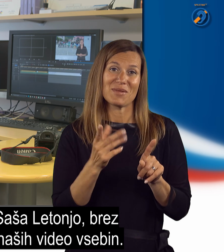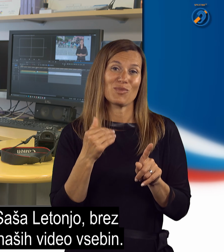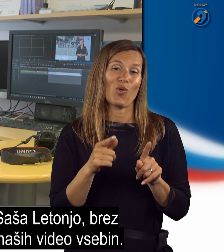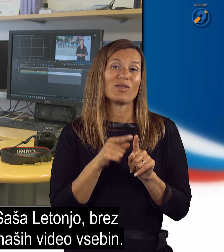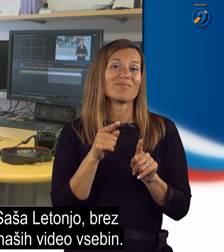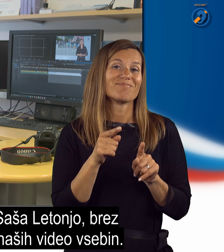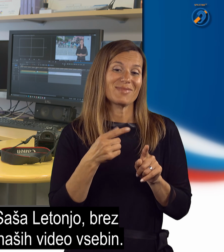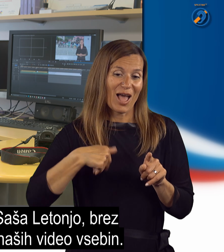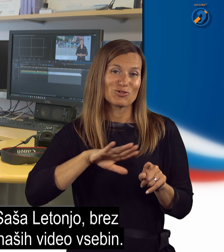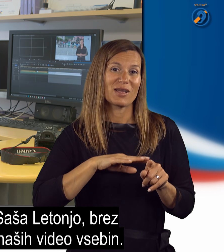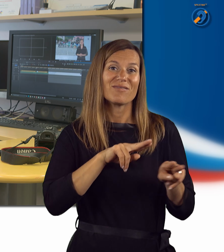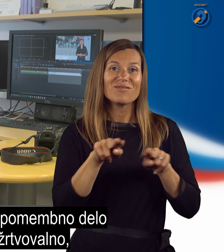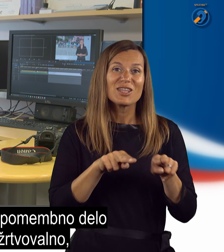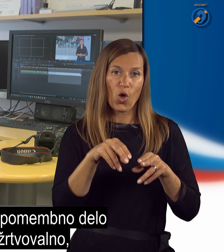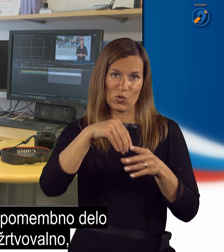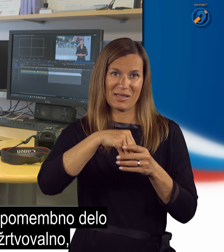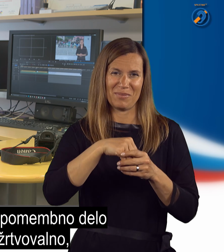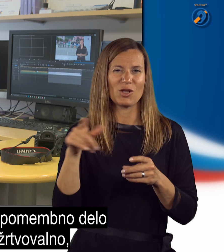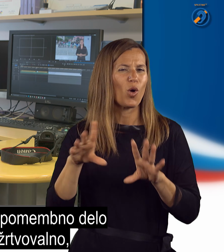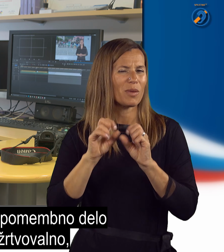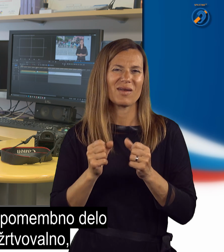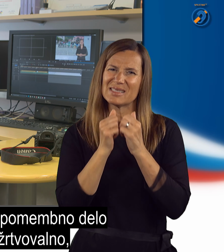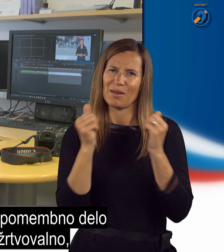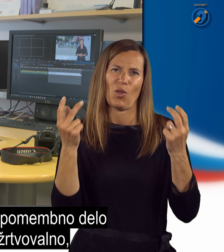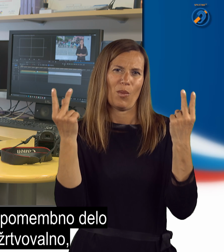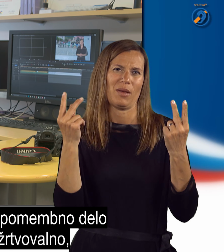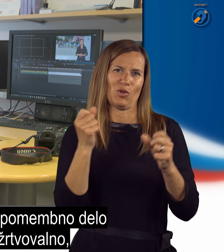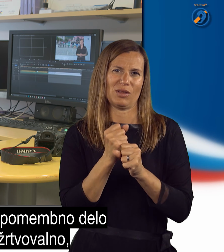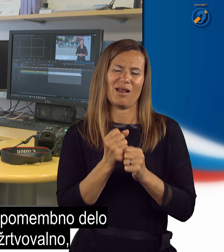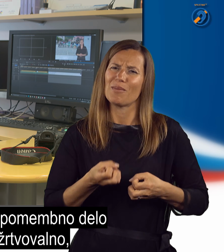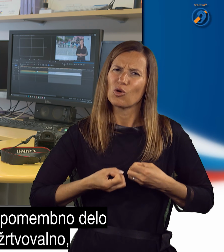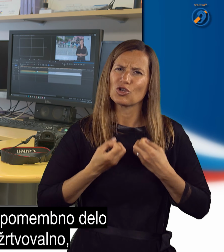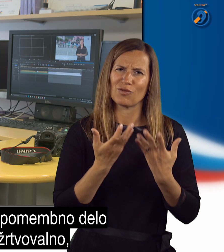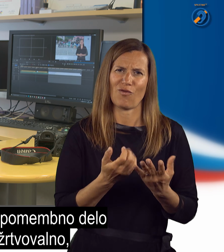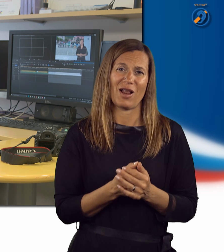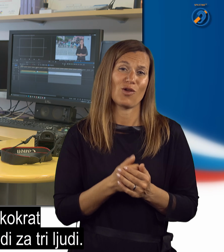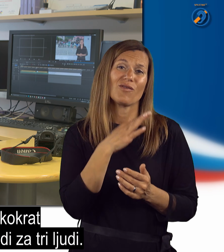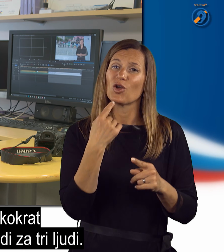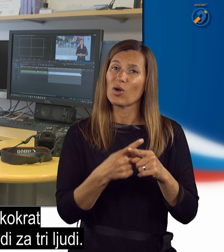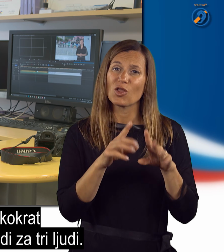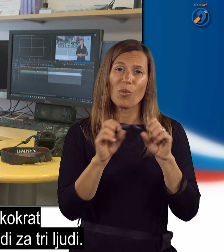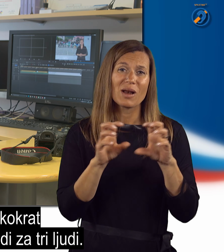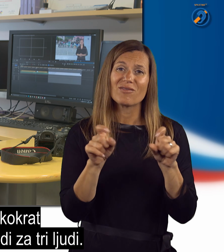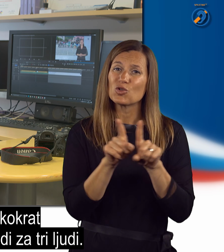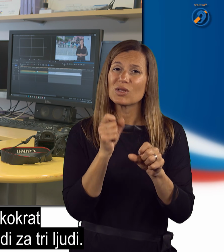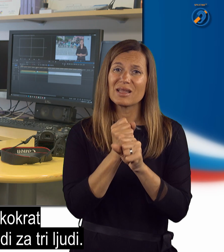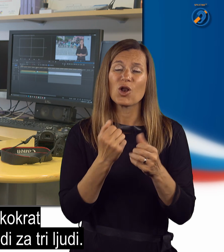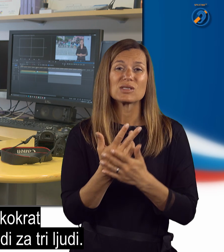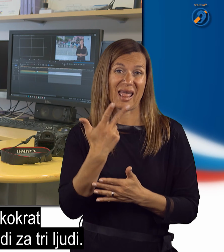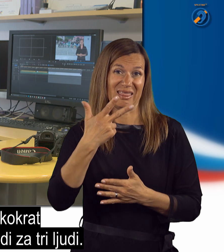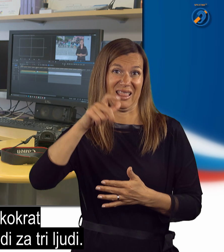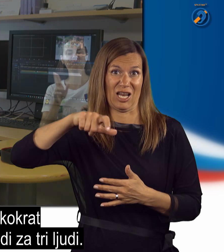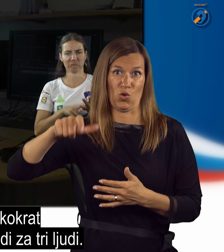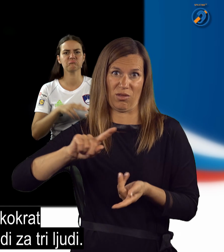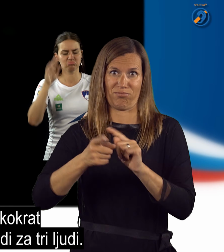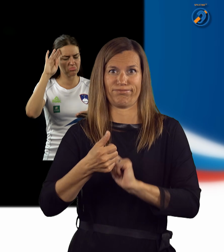naših video vsebin, opravlja izjemno pomembno delo in hkrati požrtvovalno, saj mnogokrat opravi tudi delo za